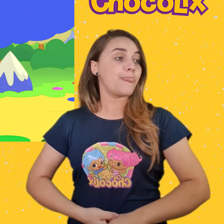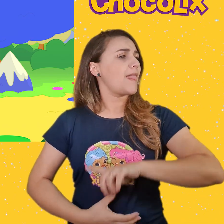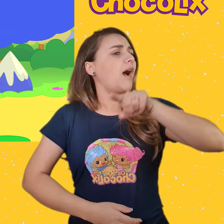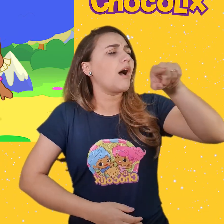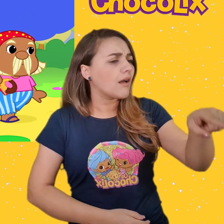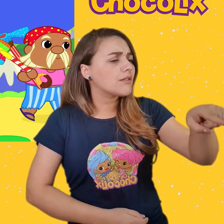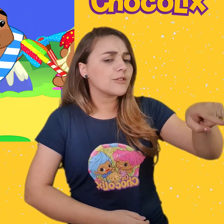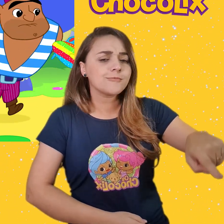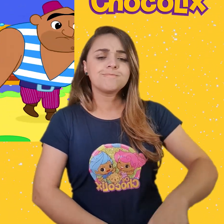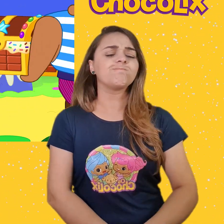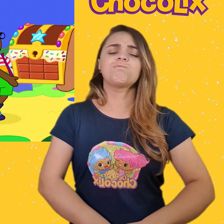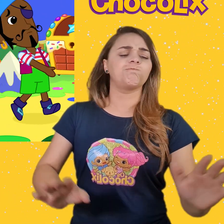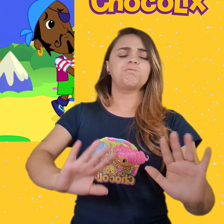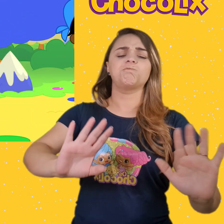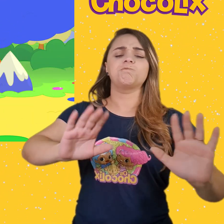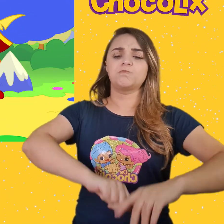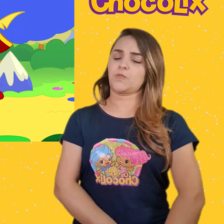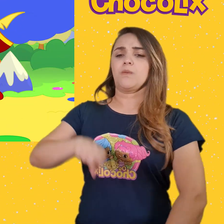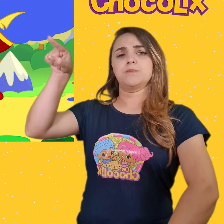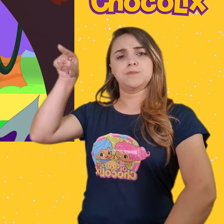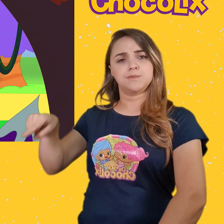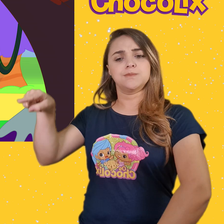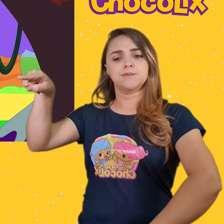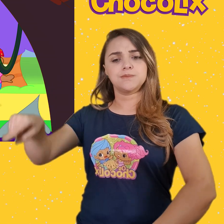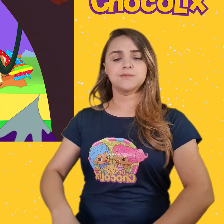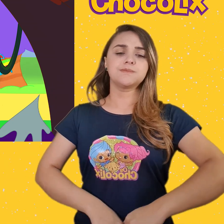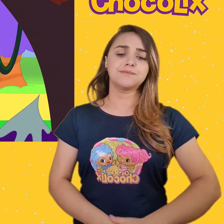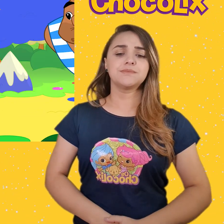Ali! Não.